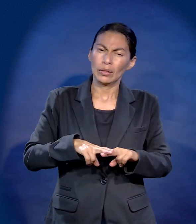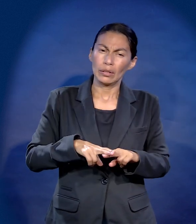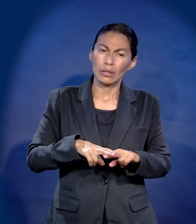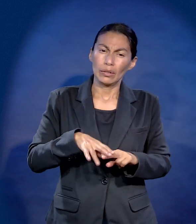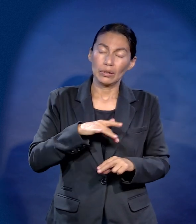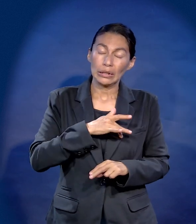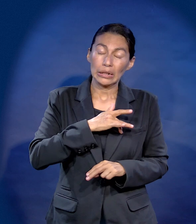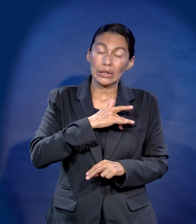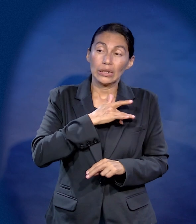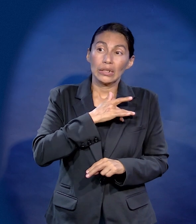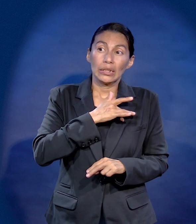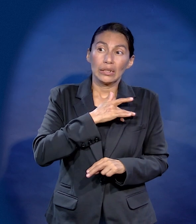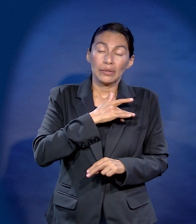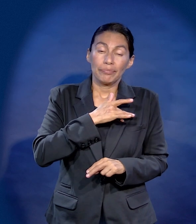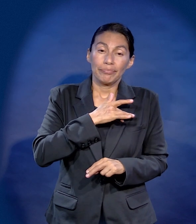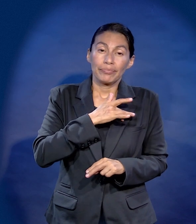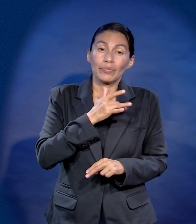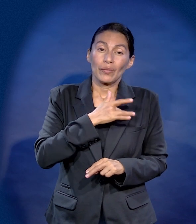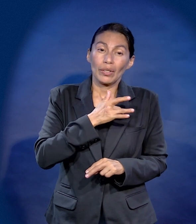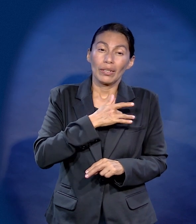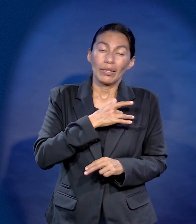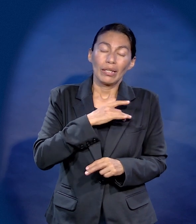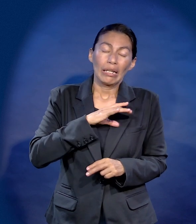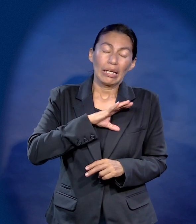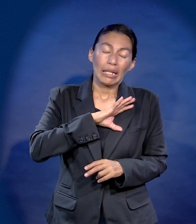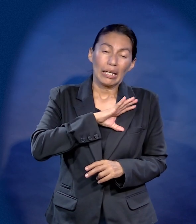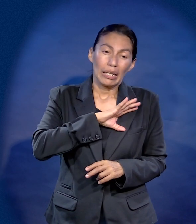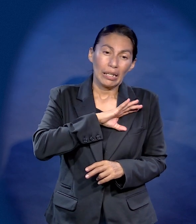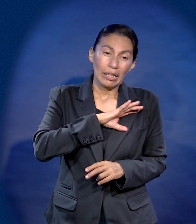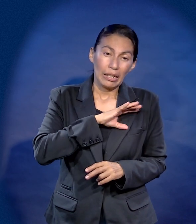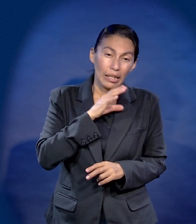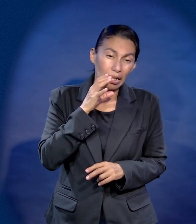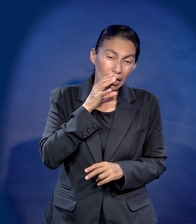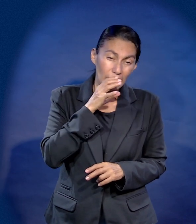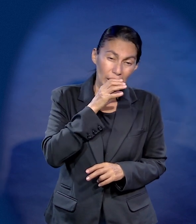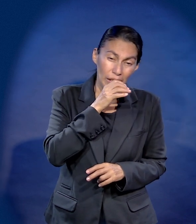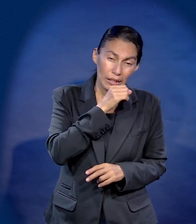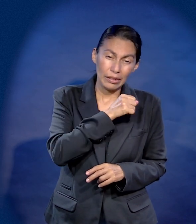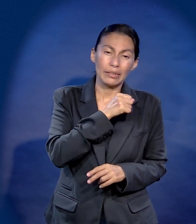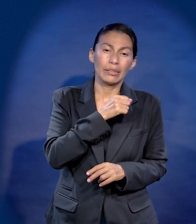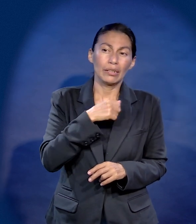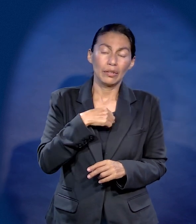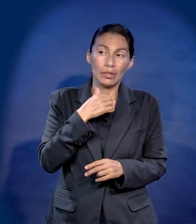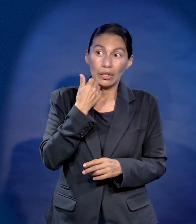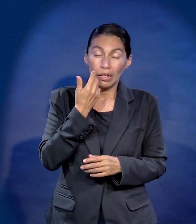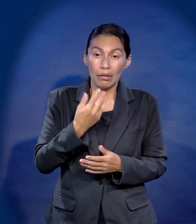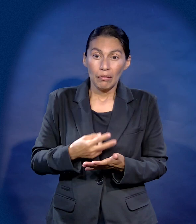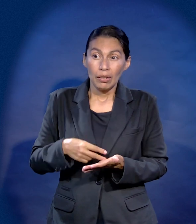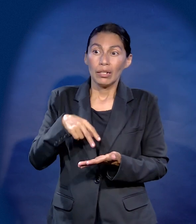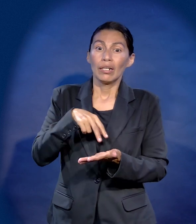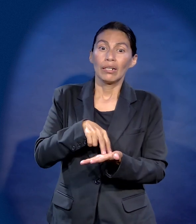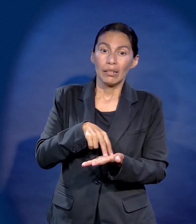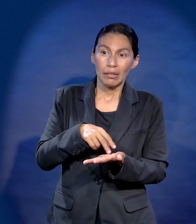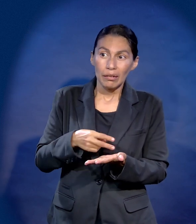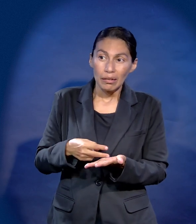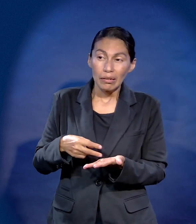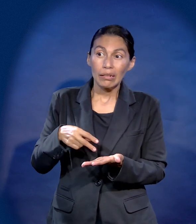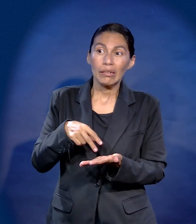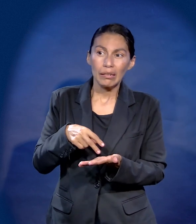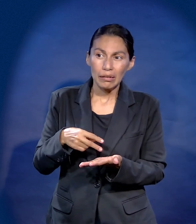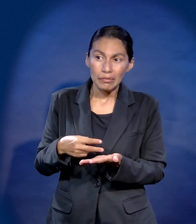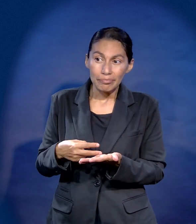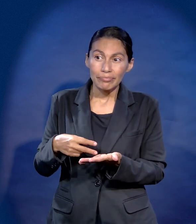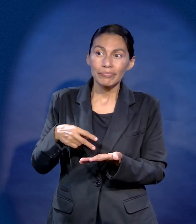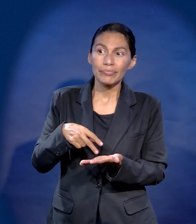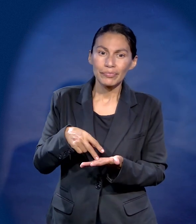mamá. Yo sentí, porque esa es la verdad, yo sentía en mi corazón calientito. Y yo sentía las ganas de